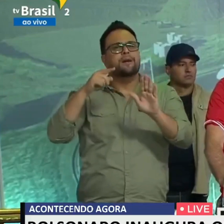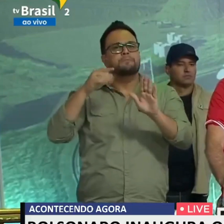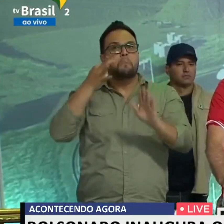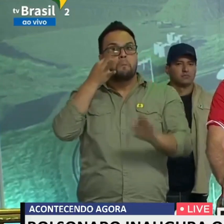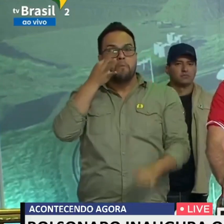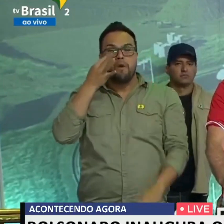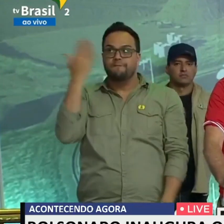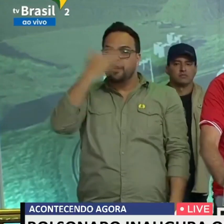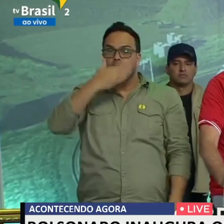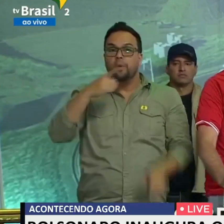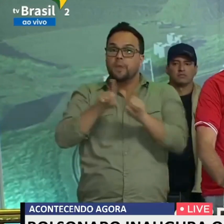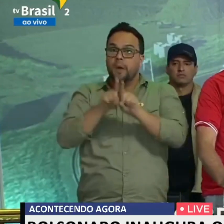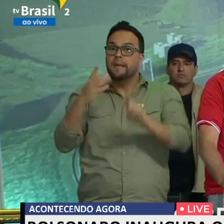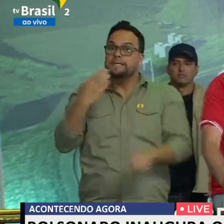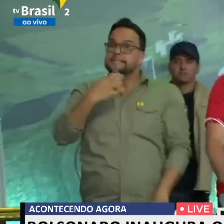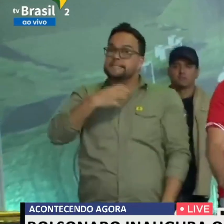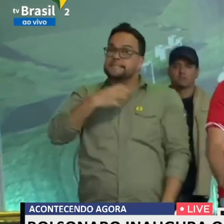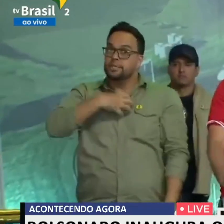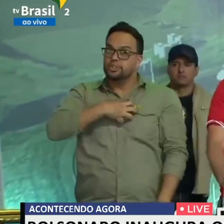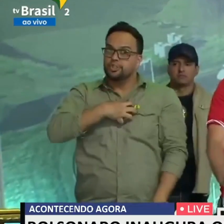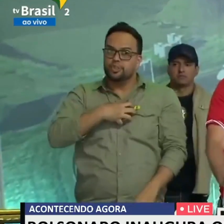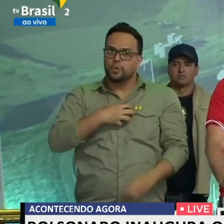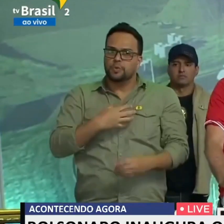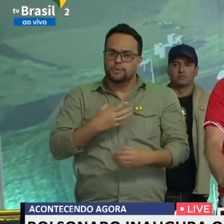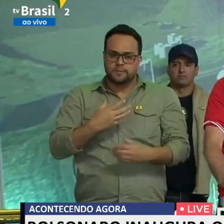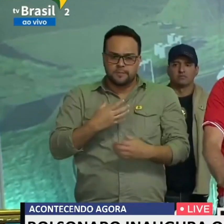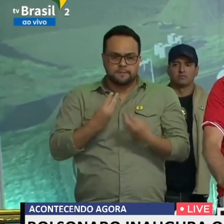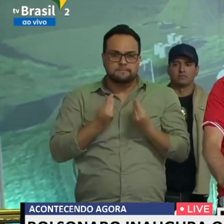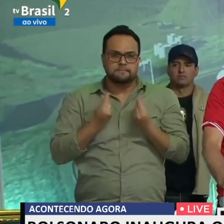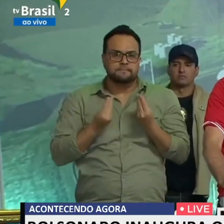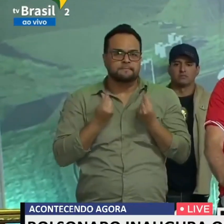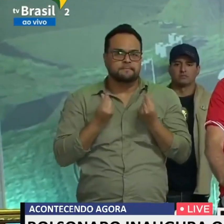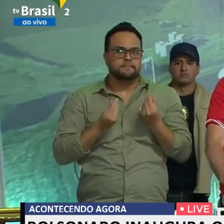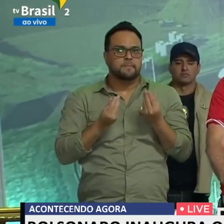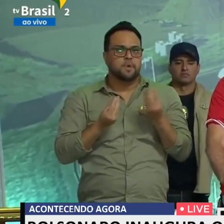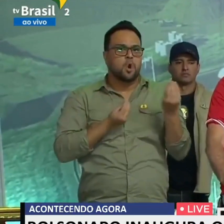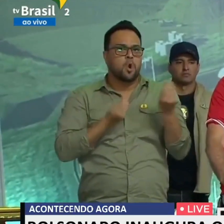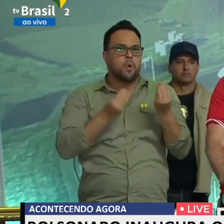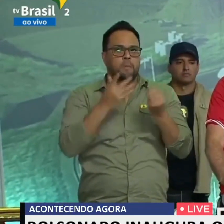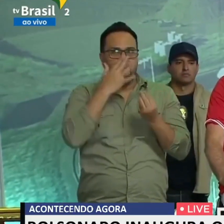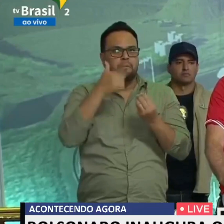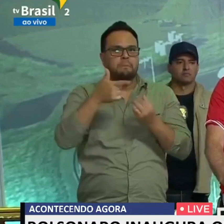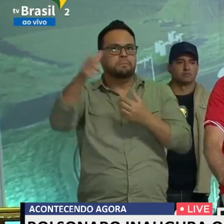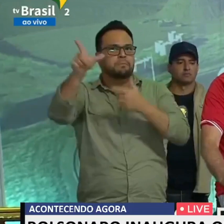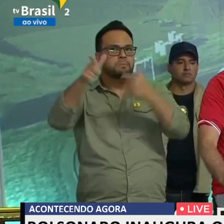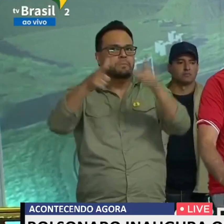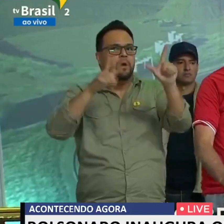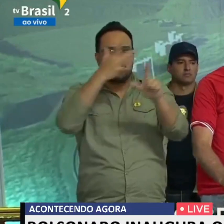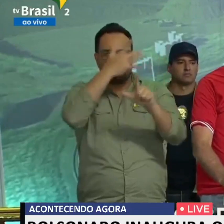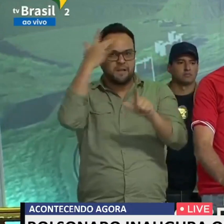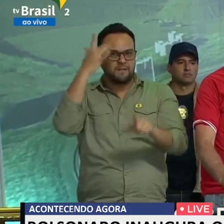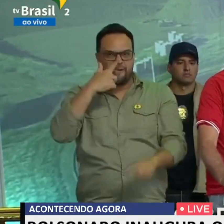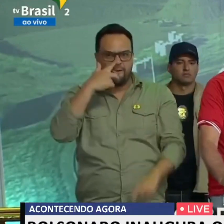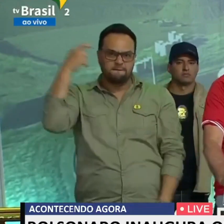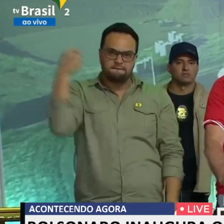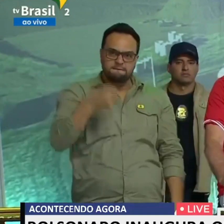vimos e sentimos na pele protótipo de ditadores por todo o Brasil,